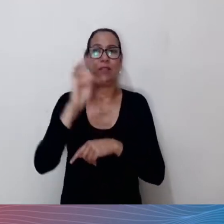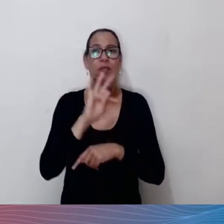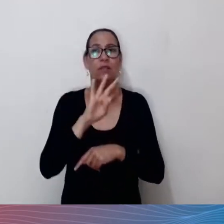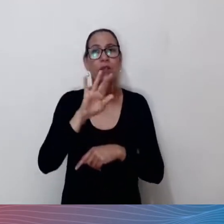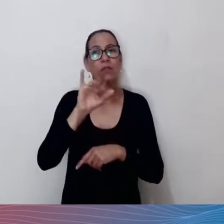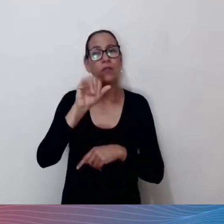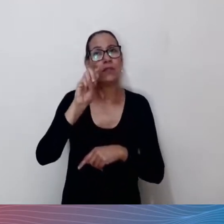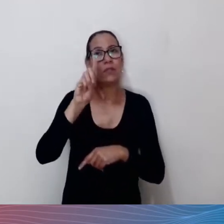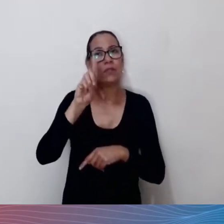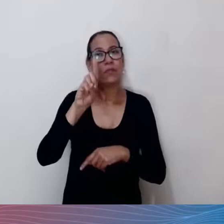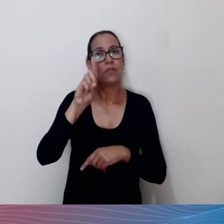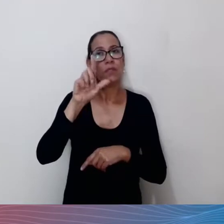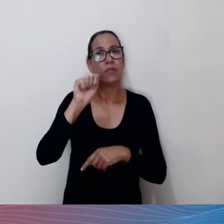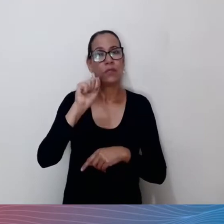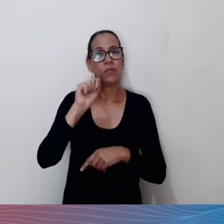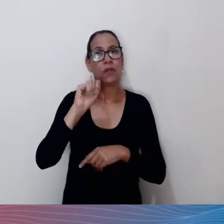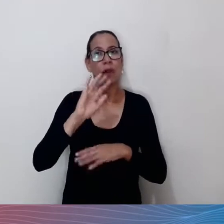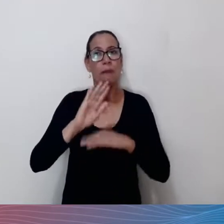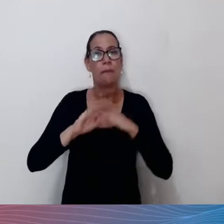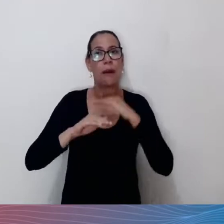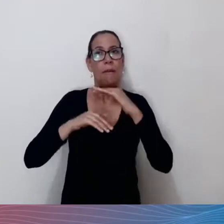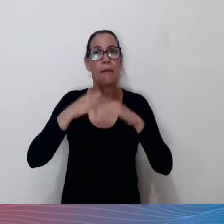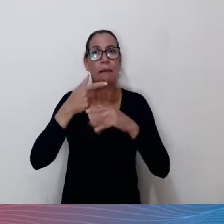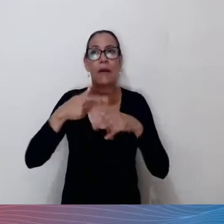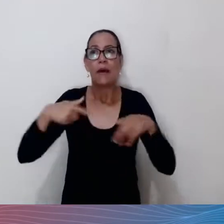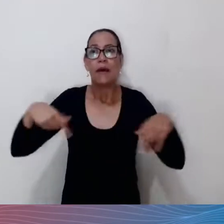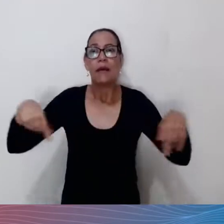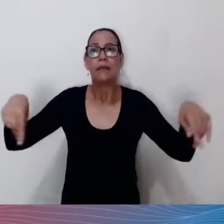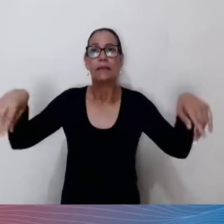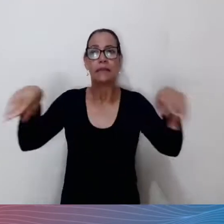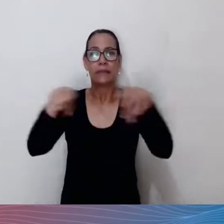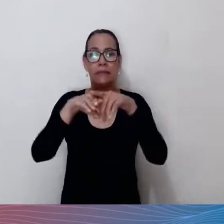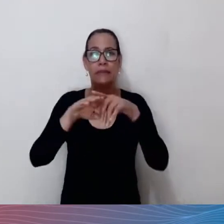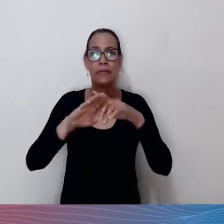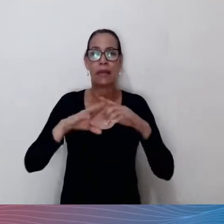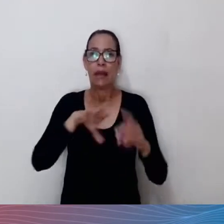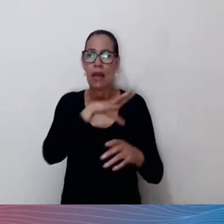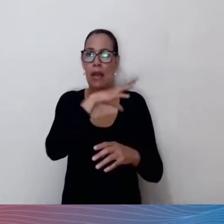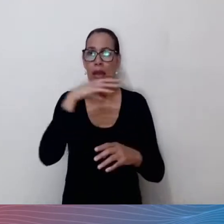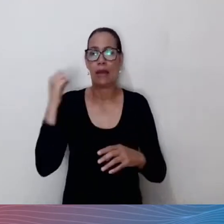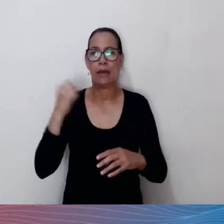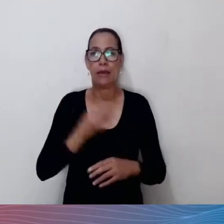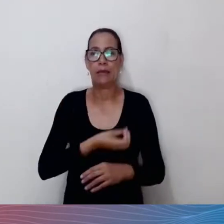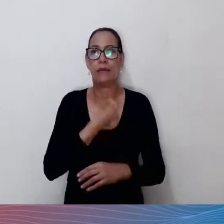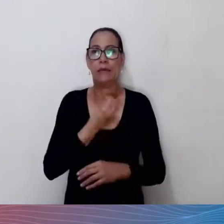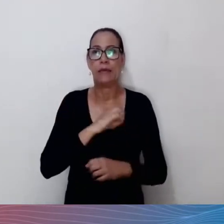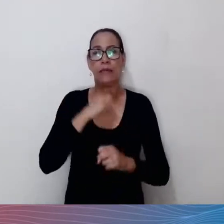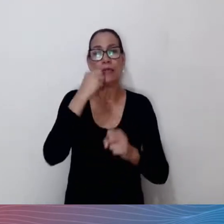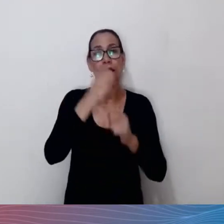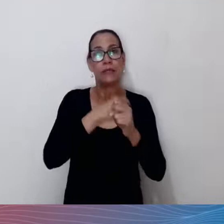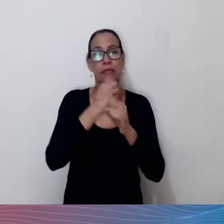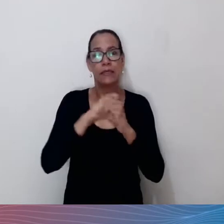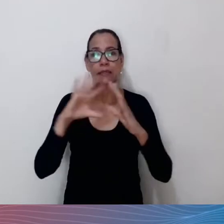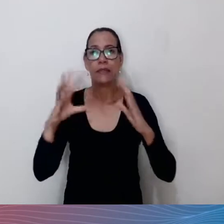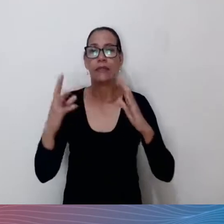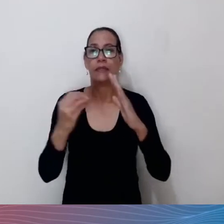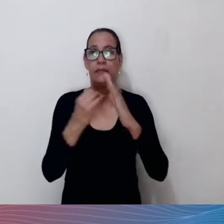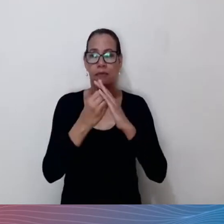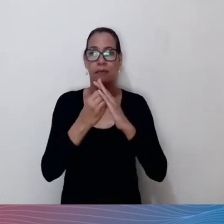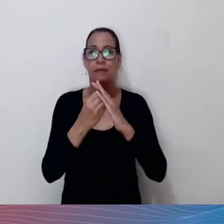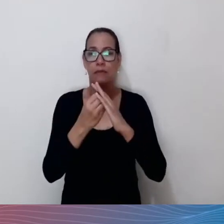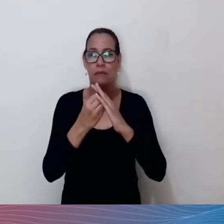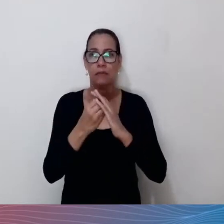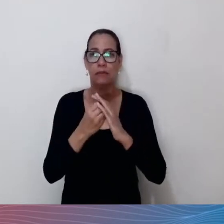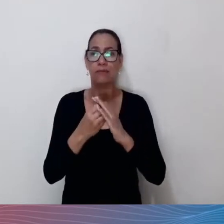produz crescimento de vida, maturidade de vida e a edificação da igreja. Então, vamos separar